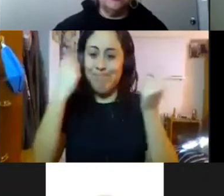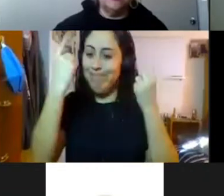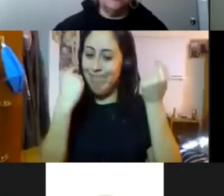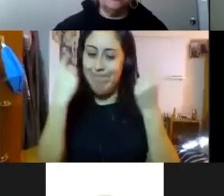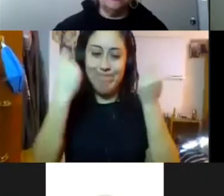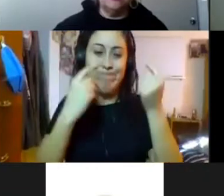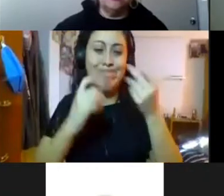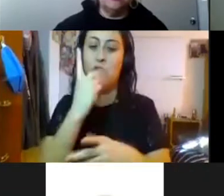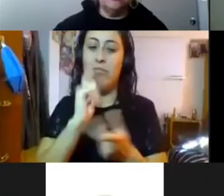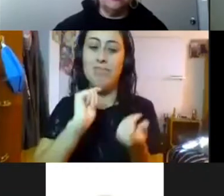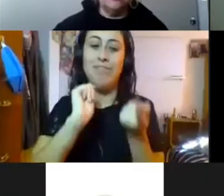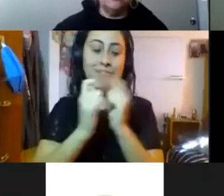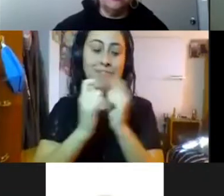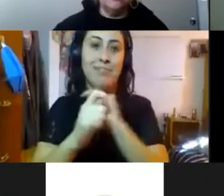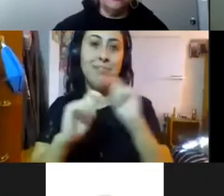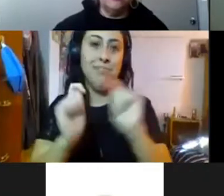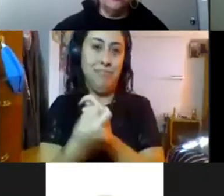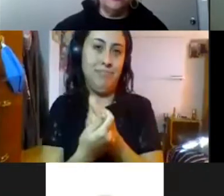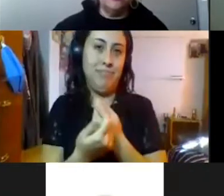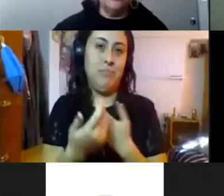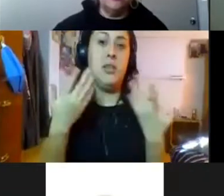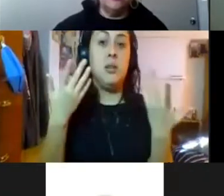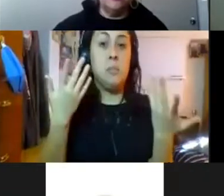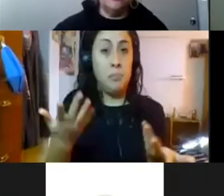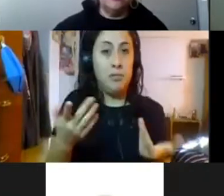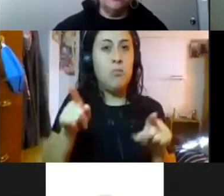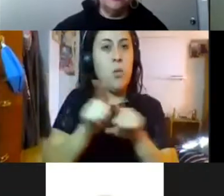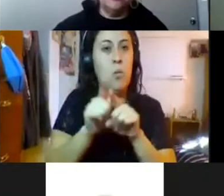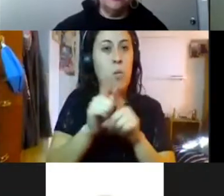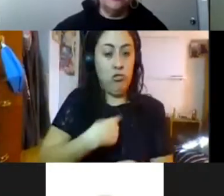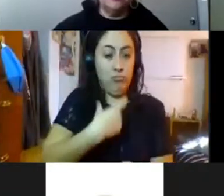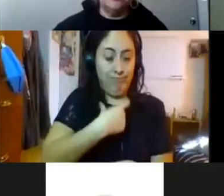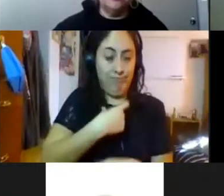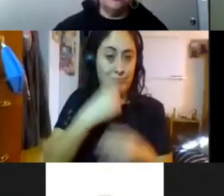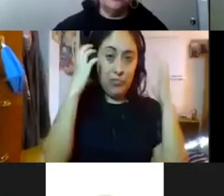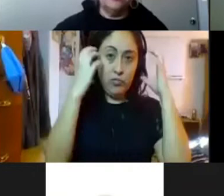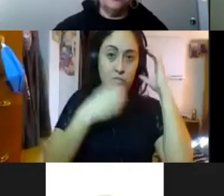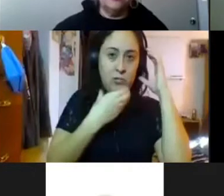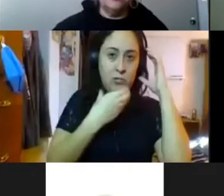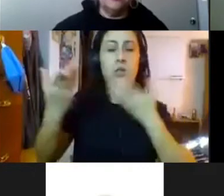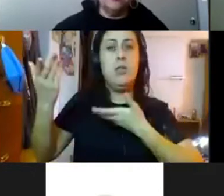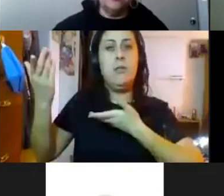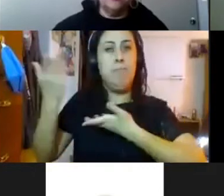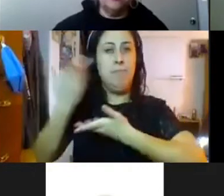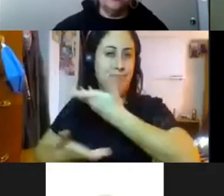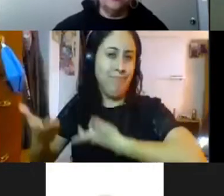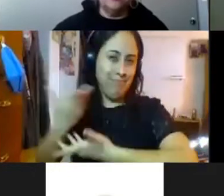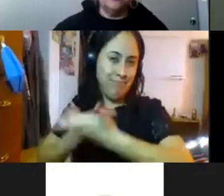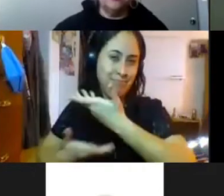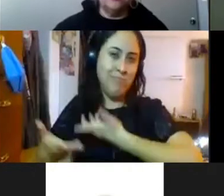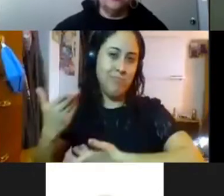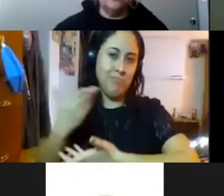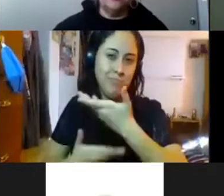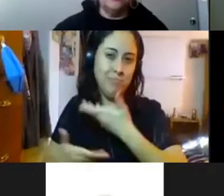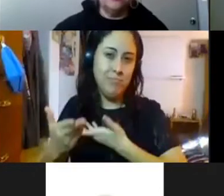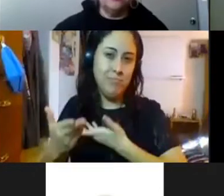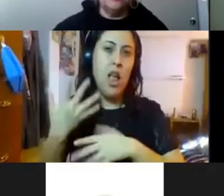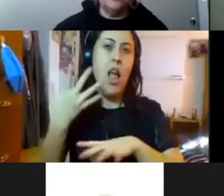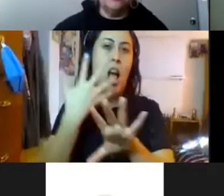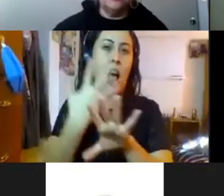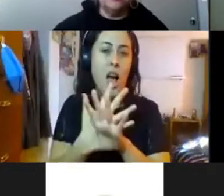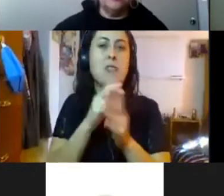vías, pero también la gestión en el trabajo colaborativo se trata de tener ciertos conductos regulares y formas